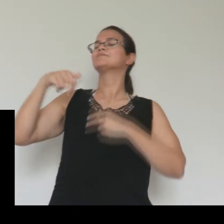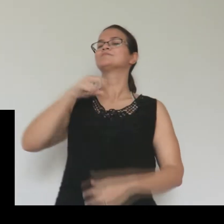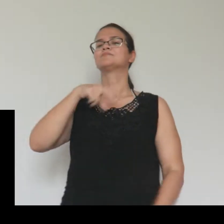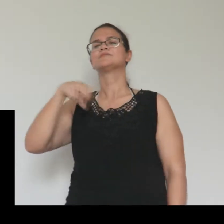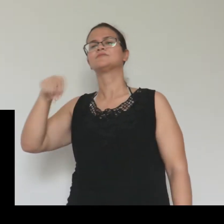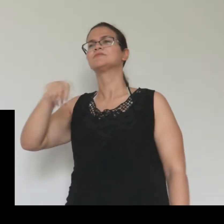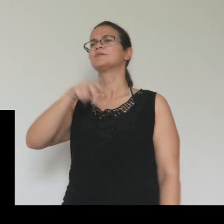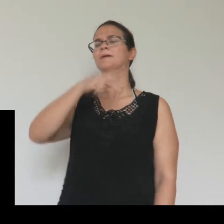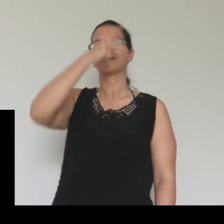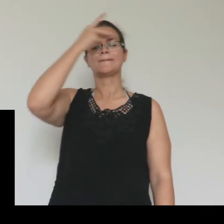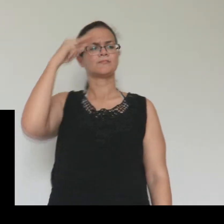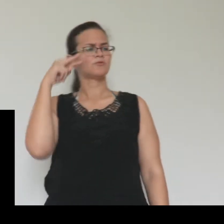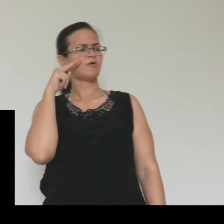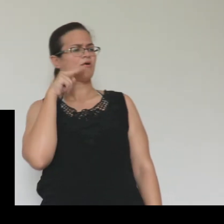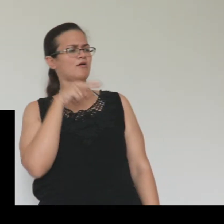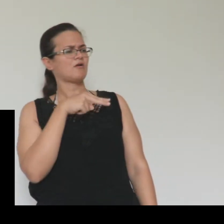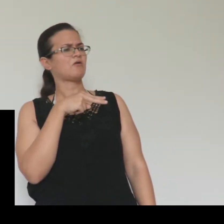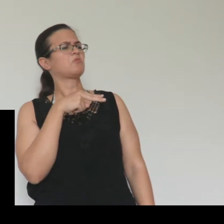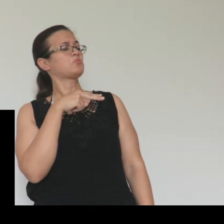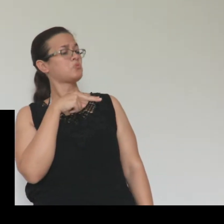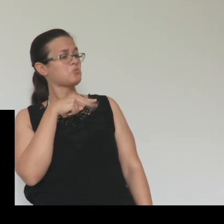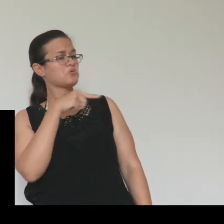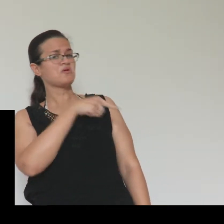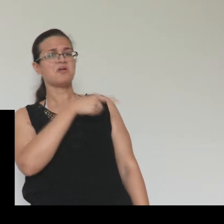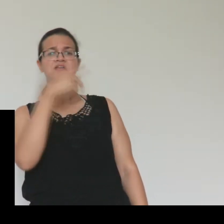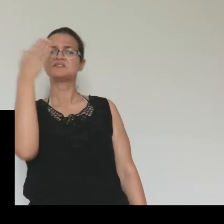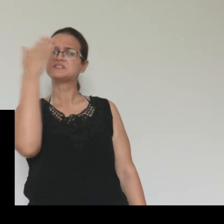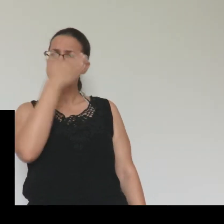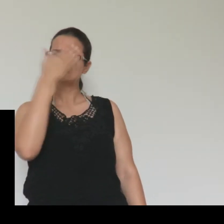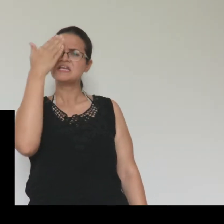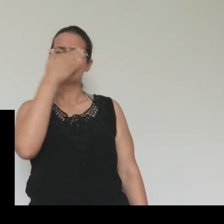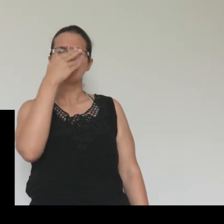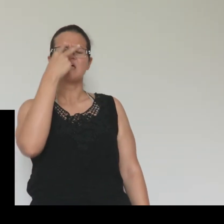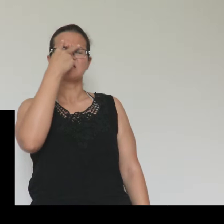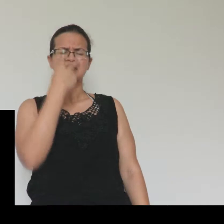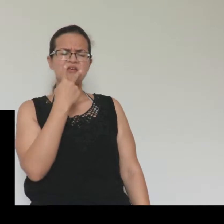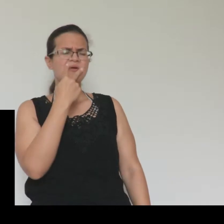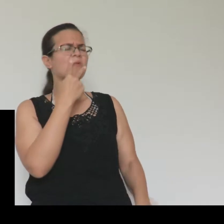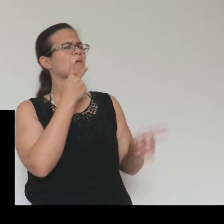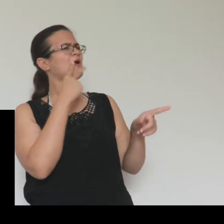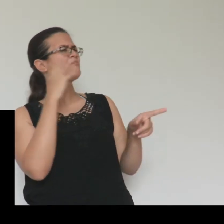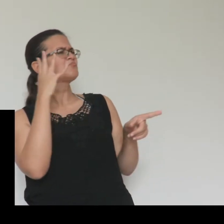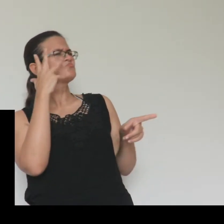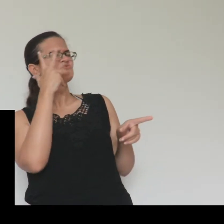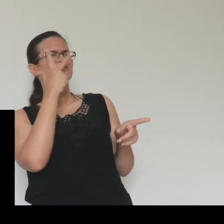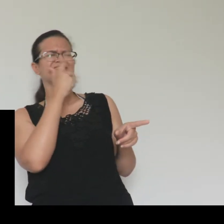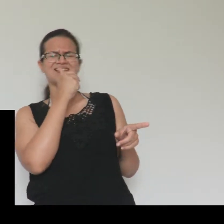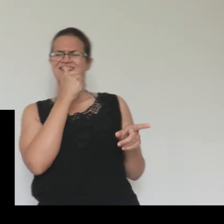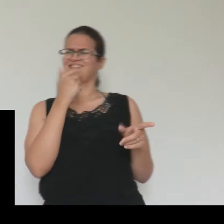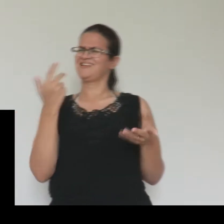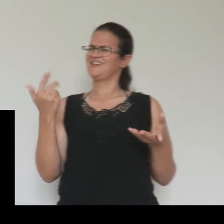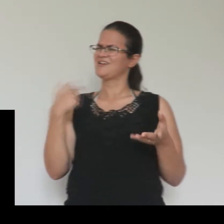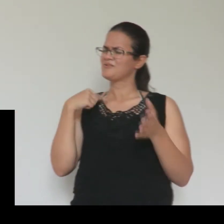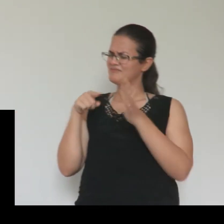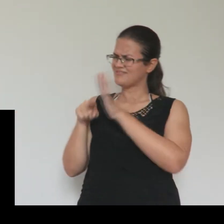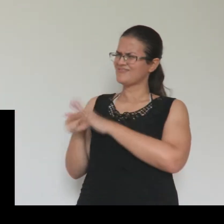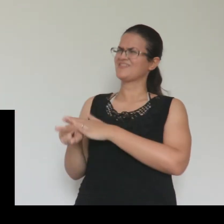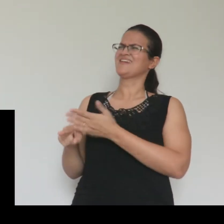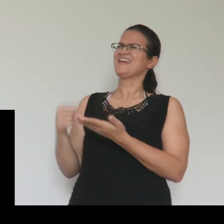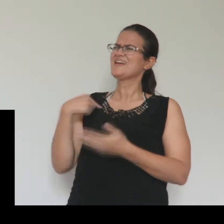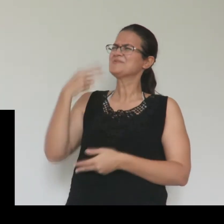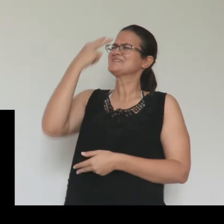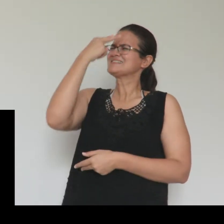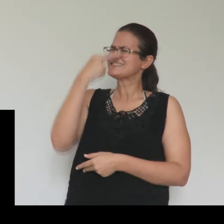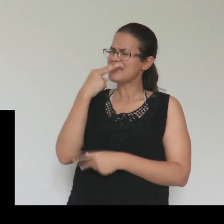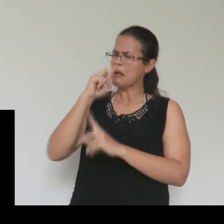assim, nossa, ele é cego, mas ele é tão bonito. Aí ele falou, mas minha senhora, além de cego,